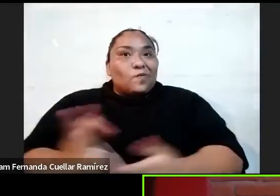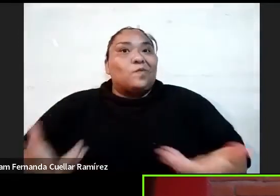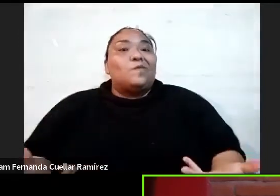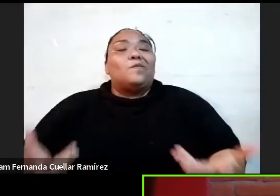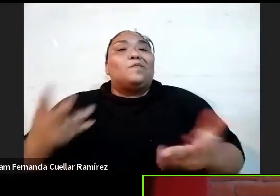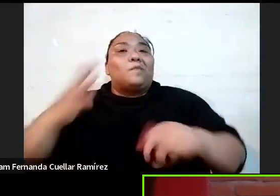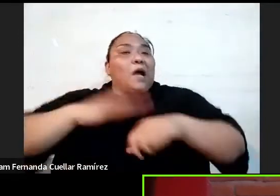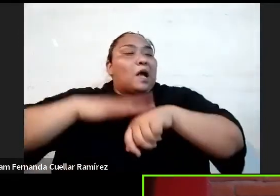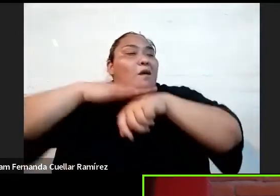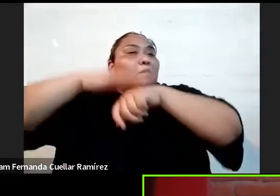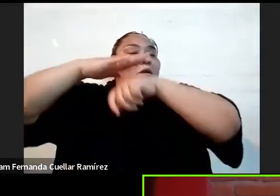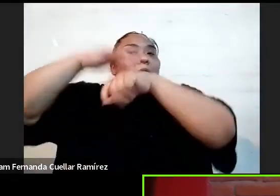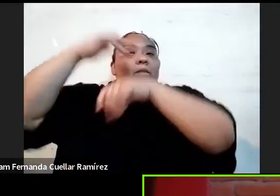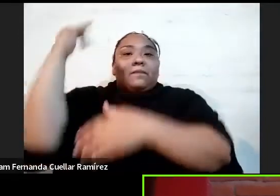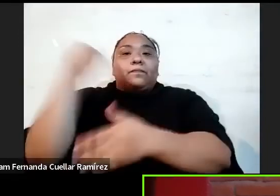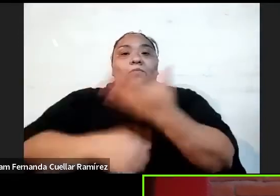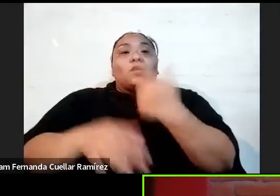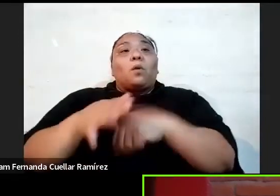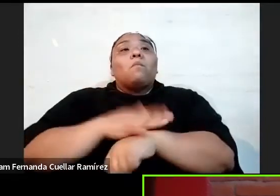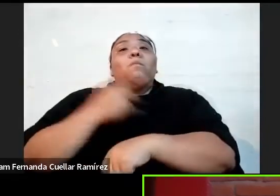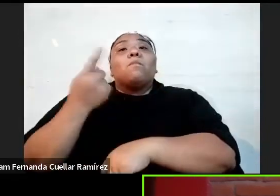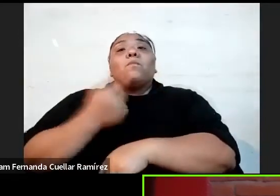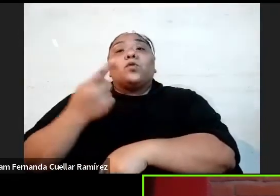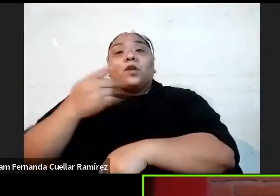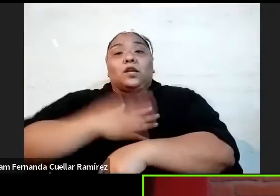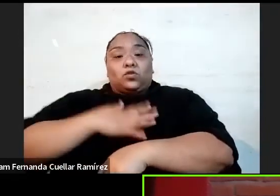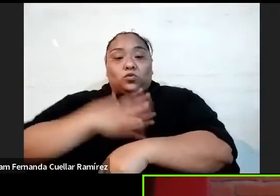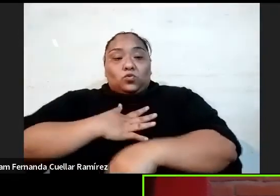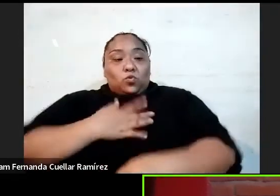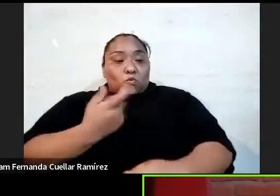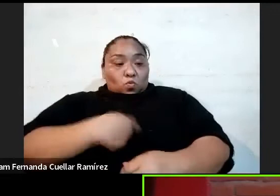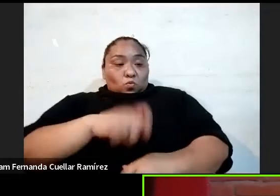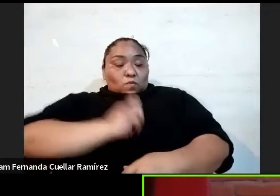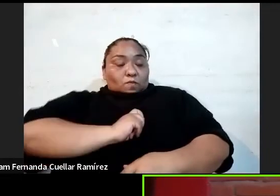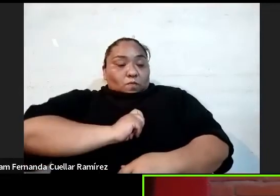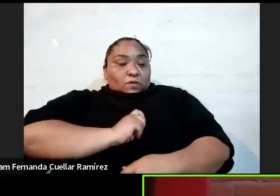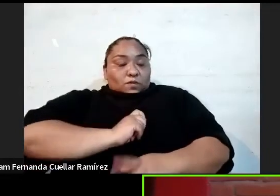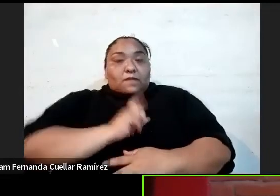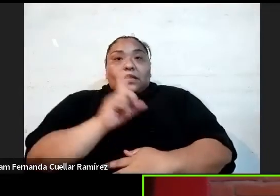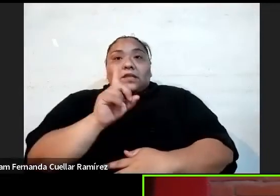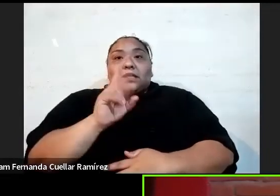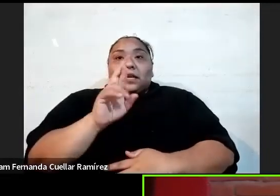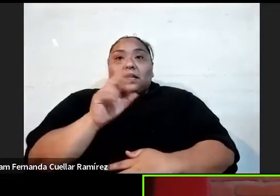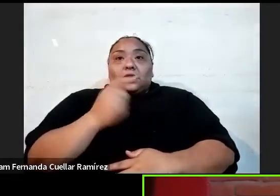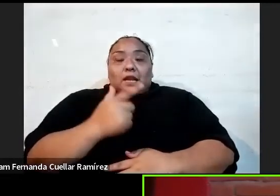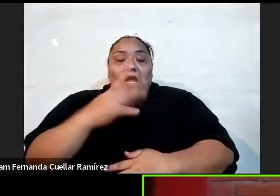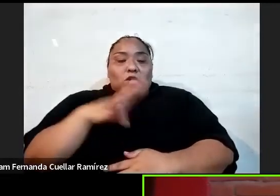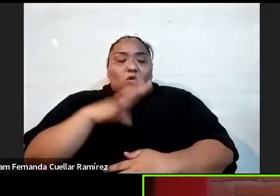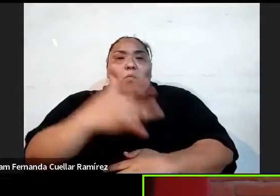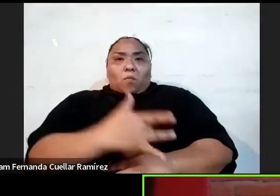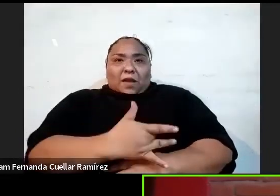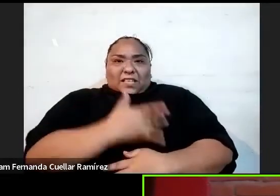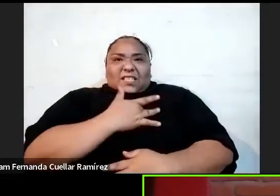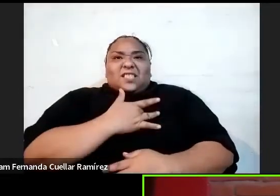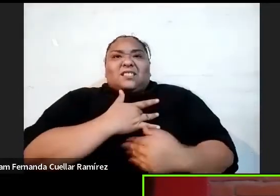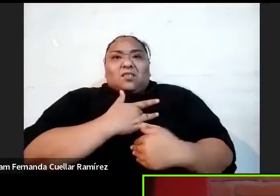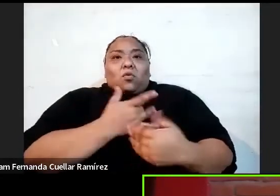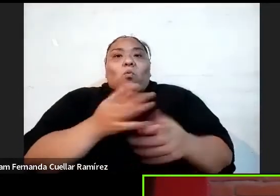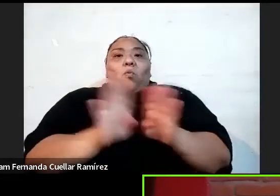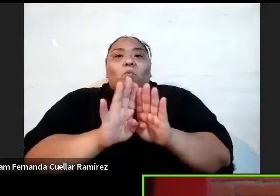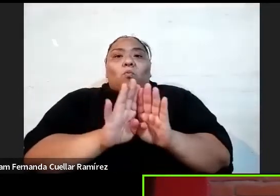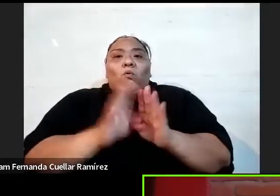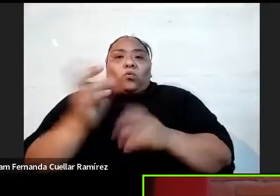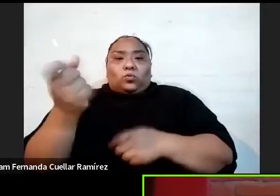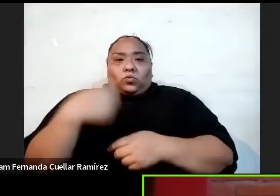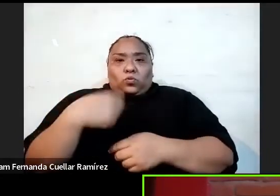porque es con lo que yo me identificaba, que es algo con lo que yo podía ser, pues, quién soy realmente. Porque, por ejemplo, usaba